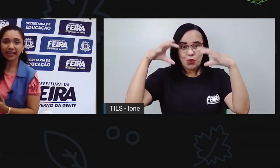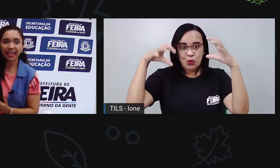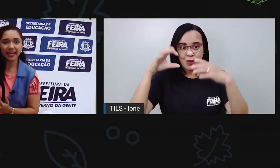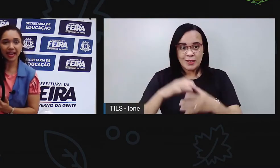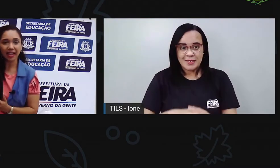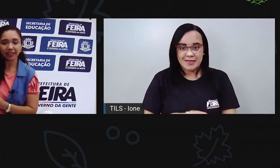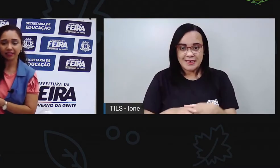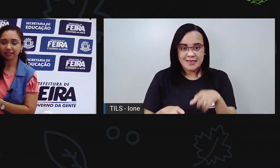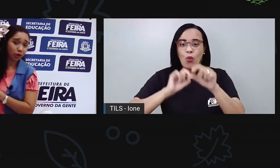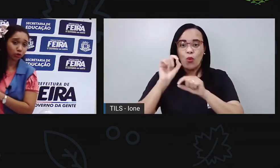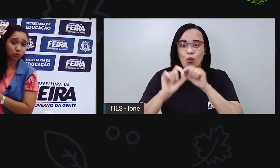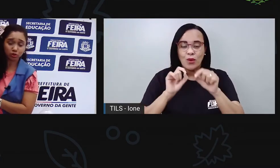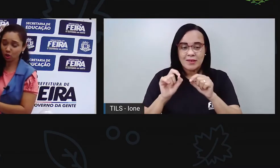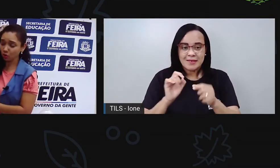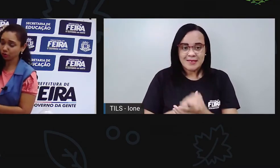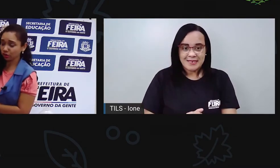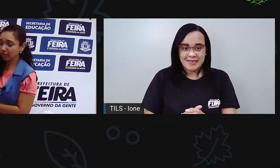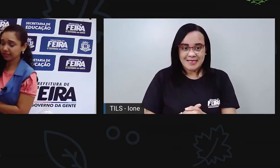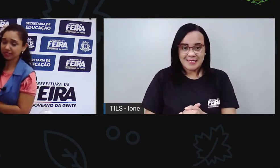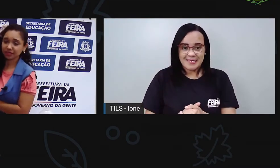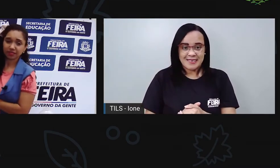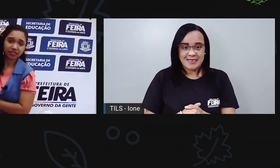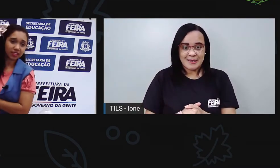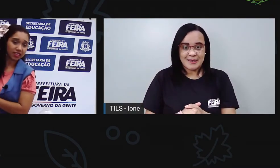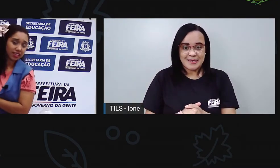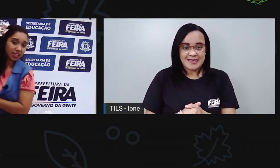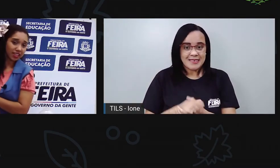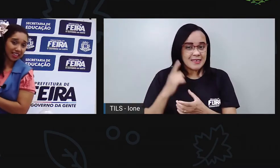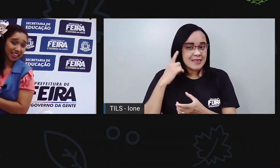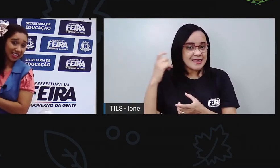Uma mangueira produz som quando nós...